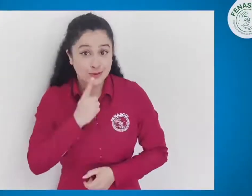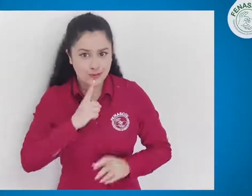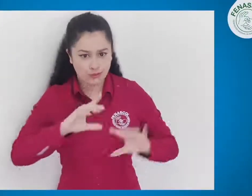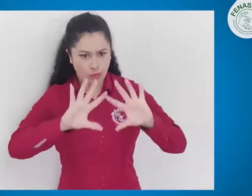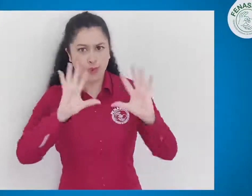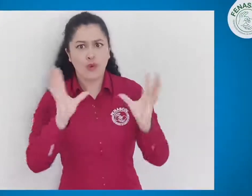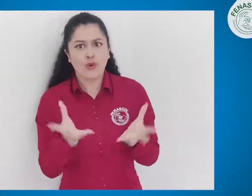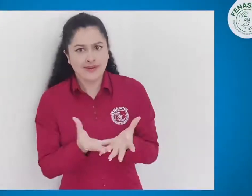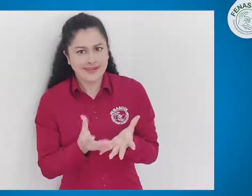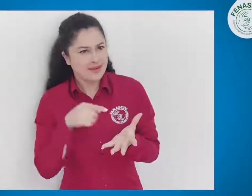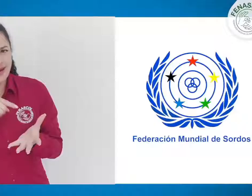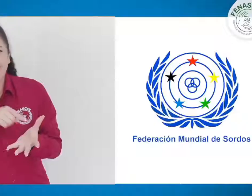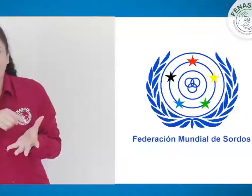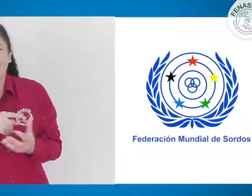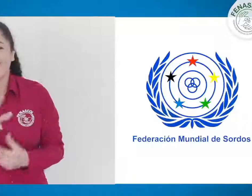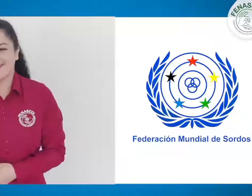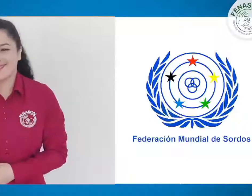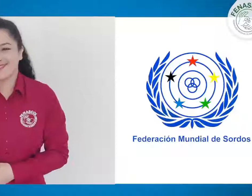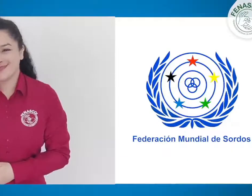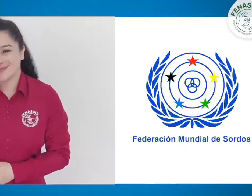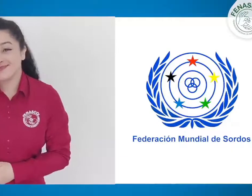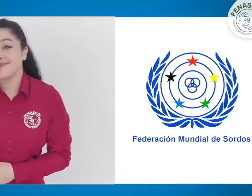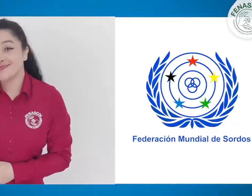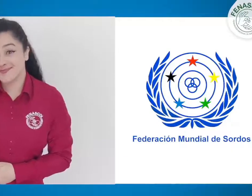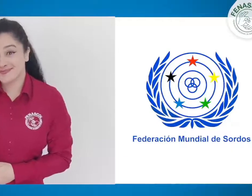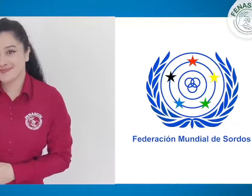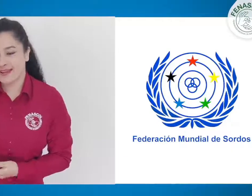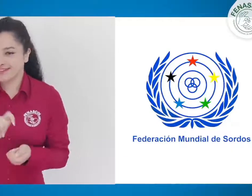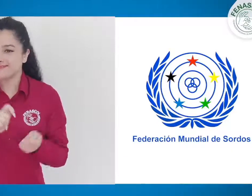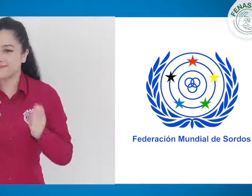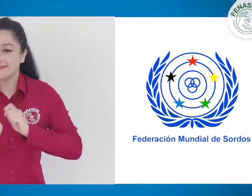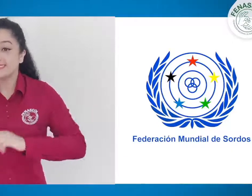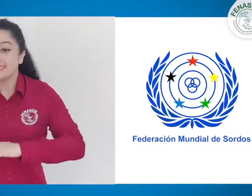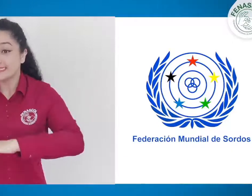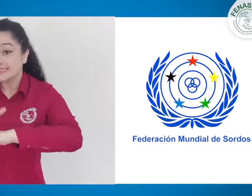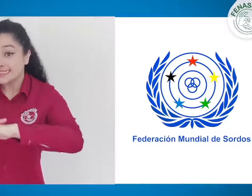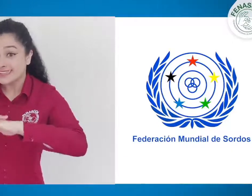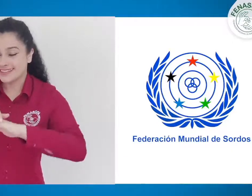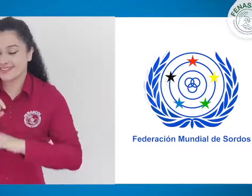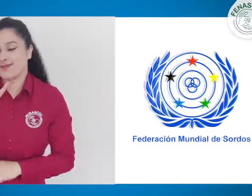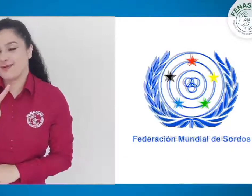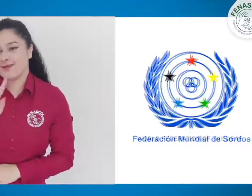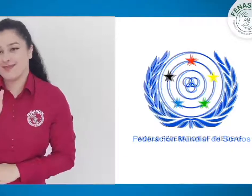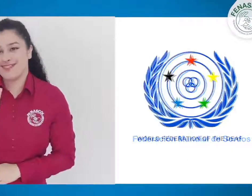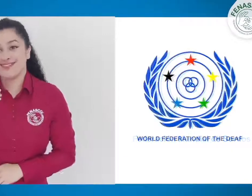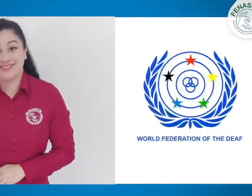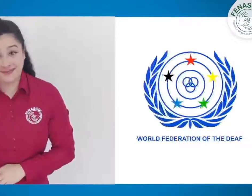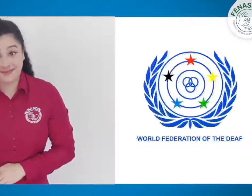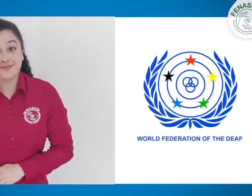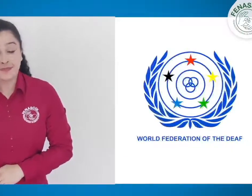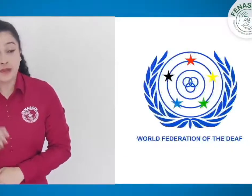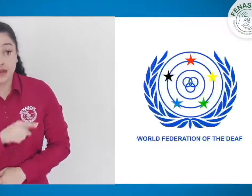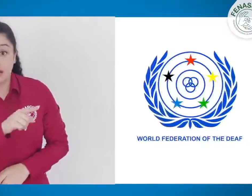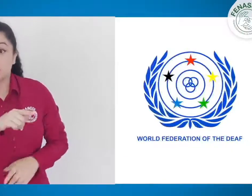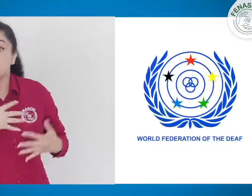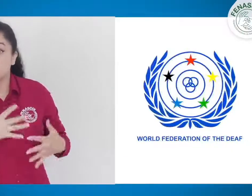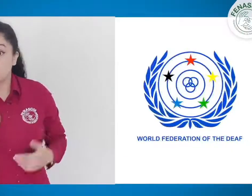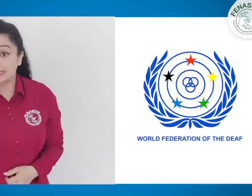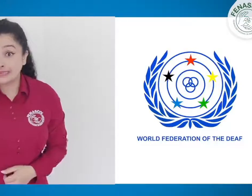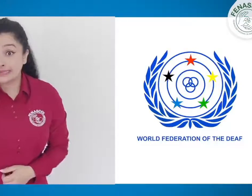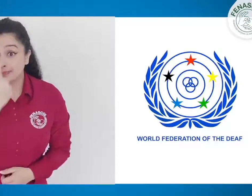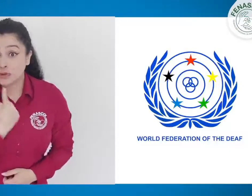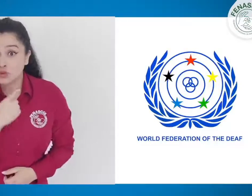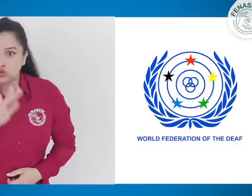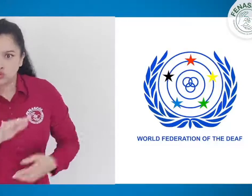y la federación mundial de sordos efe ms sus siglas en inglés w efe